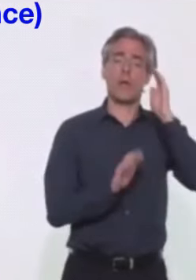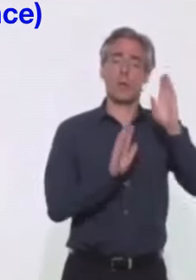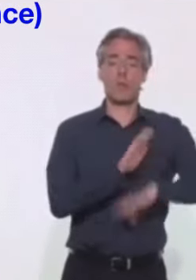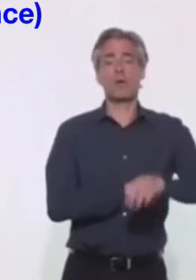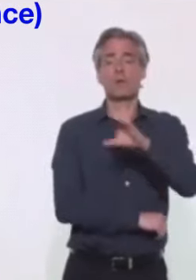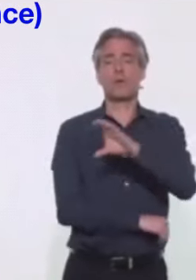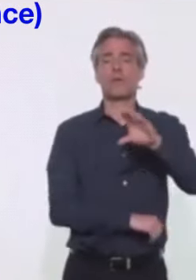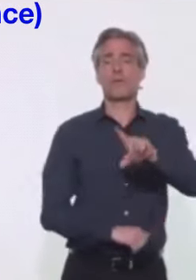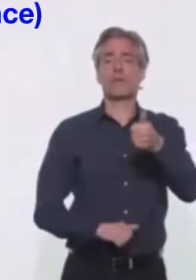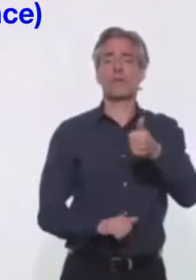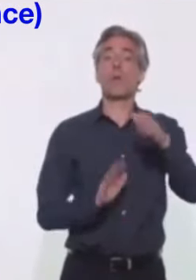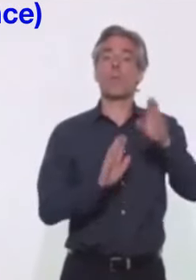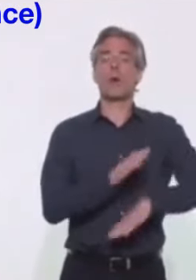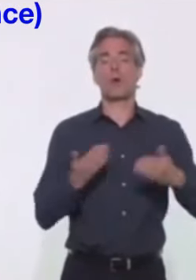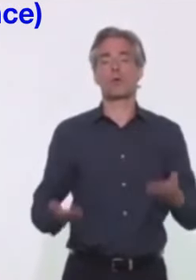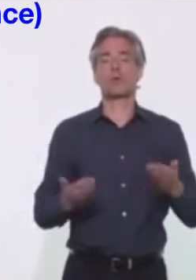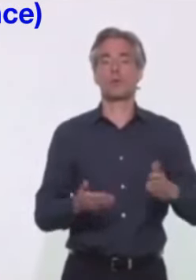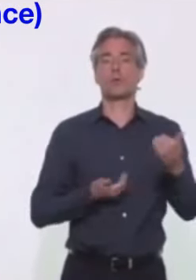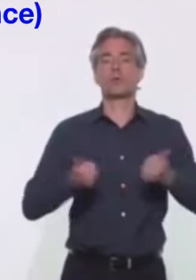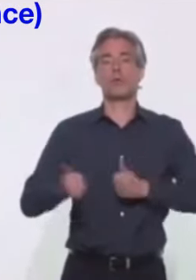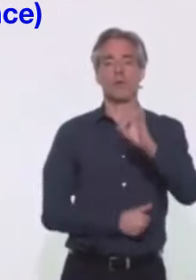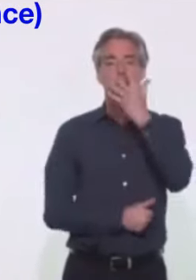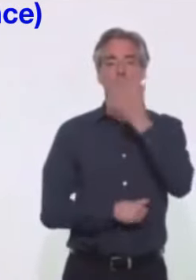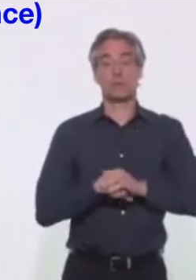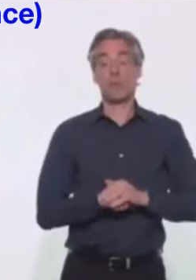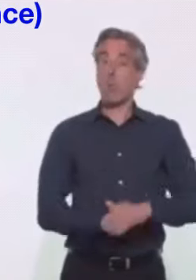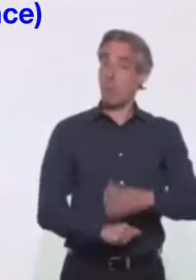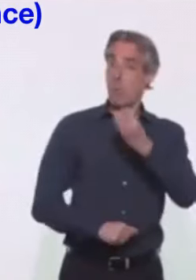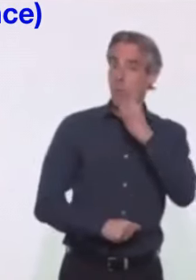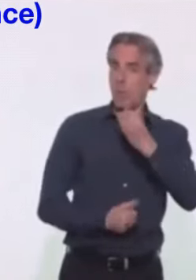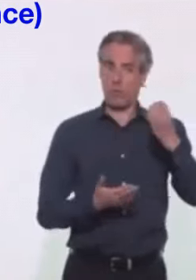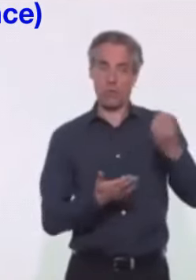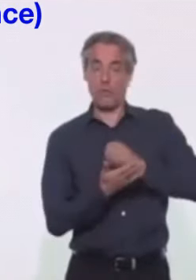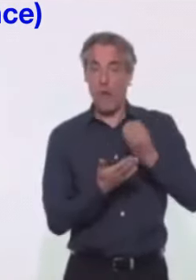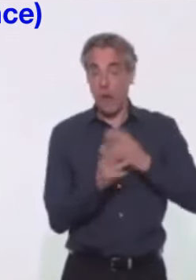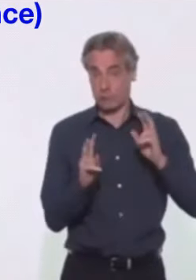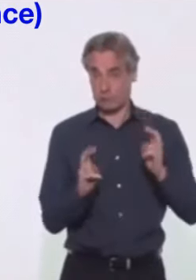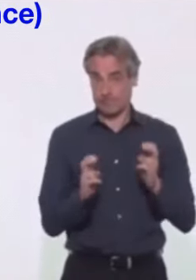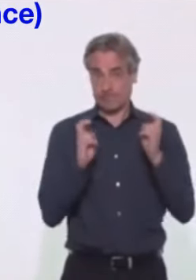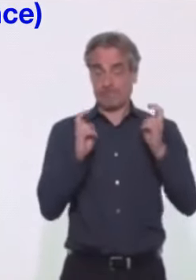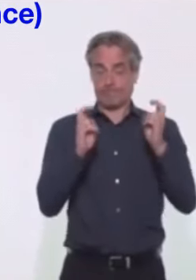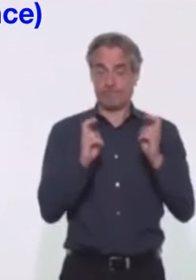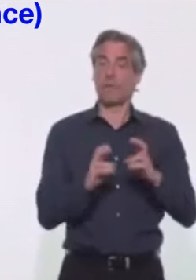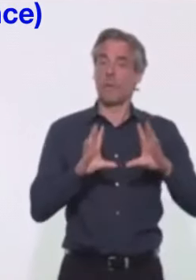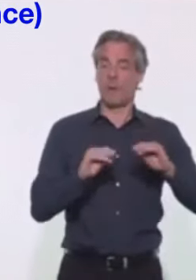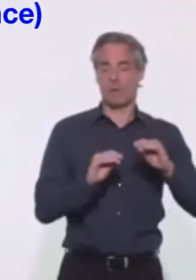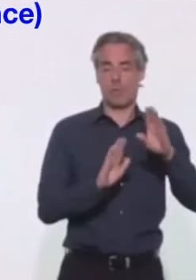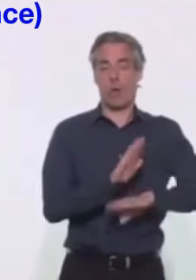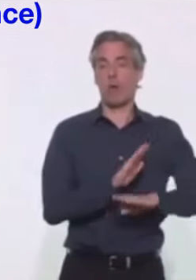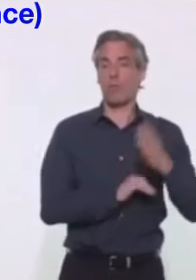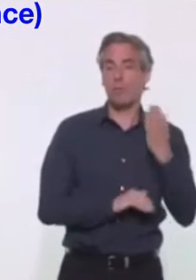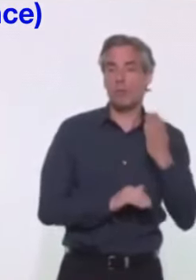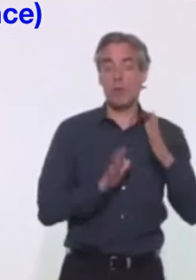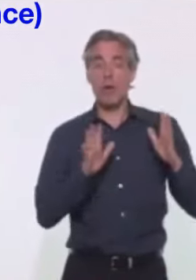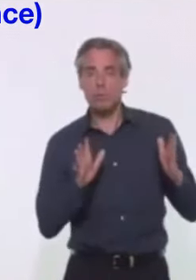moins présents en réanimation aujourd'hui. C'est une nouvelle très légère diminution des besoins de place et cette